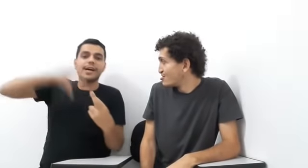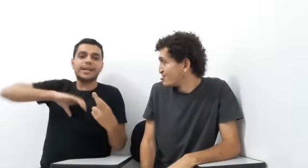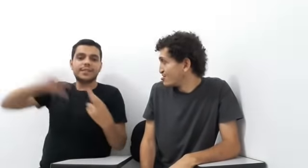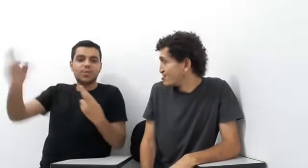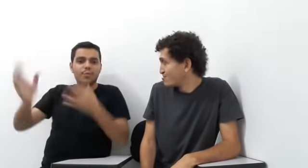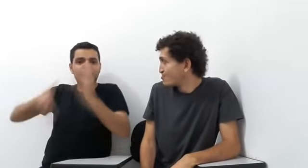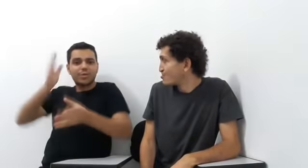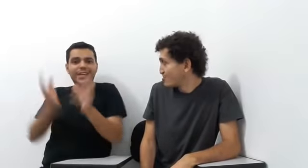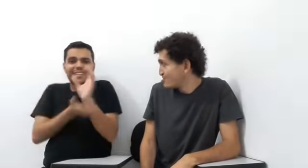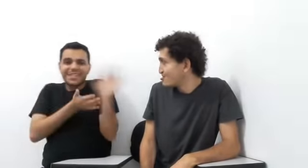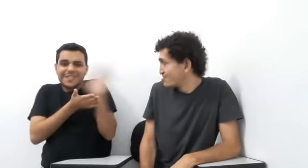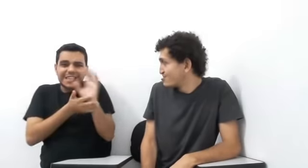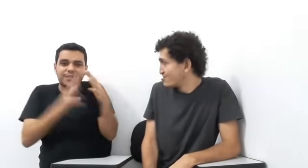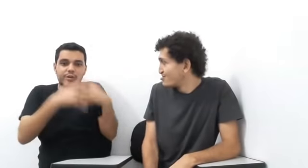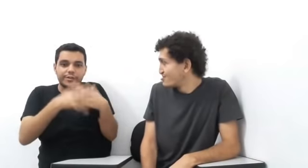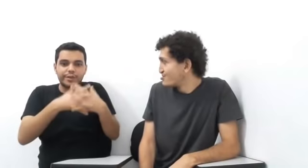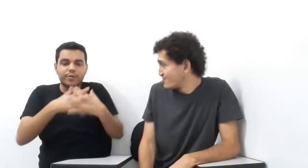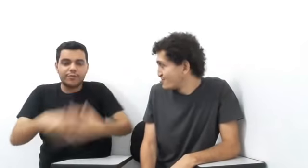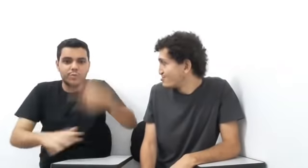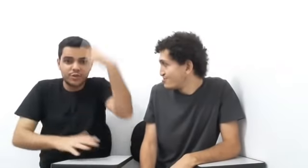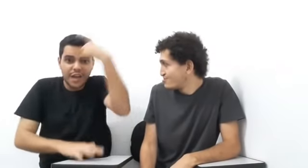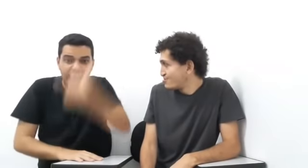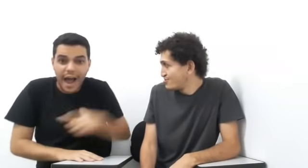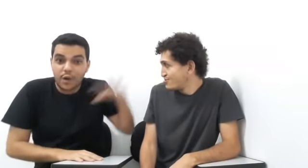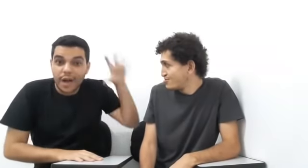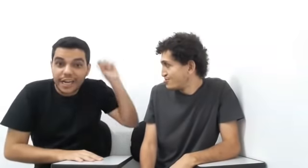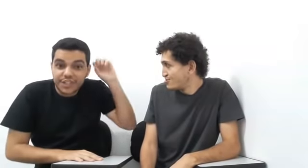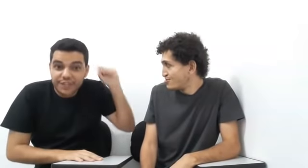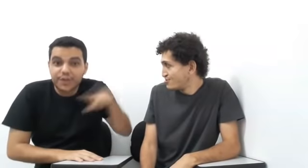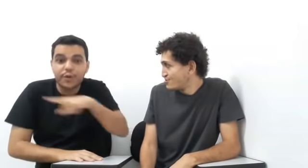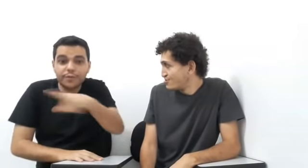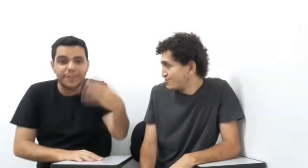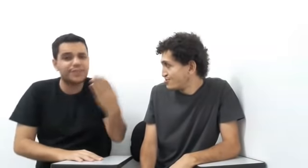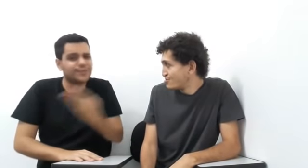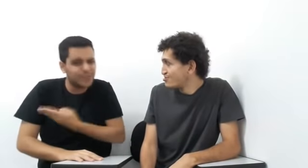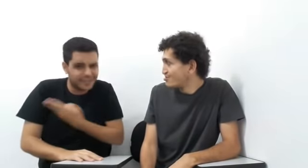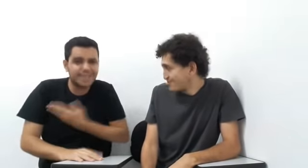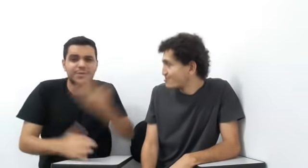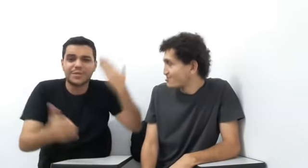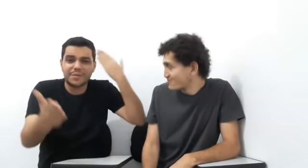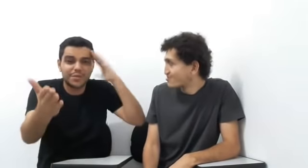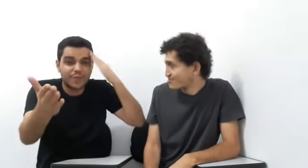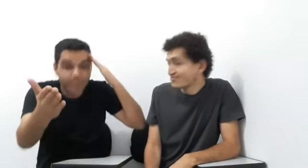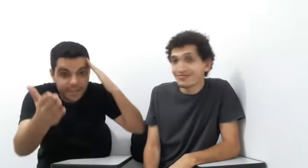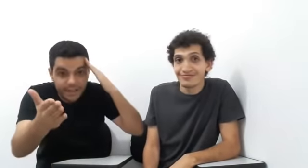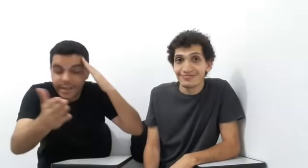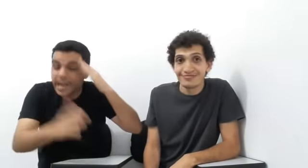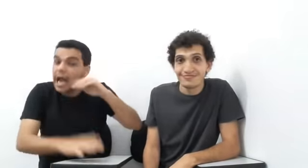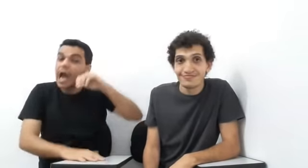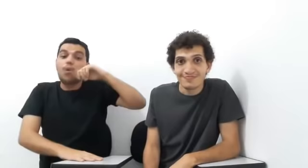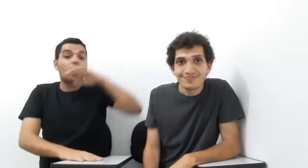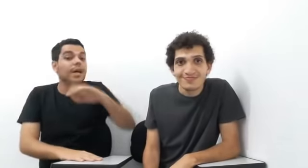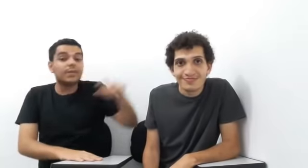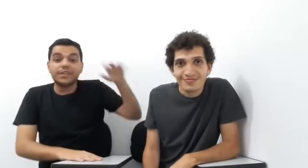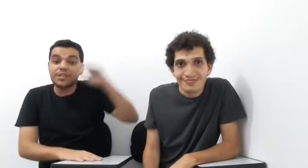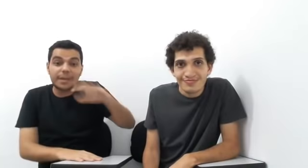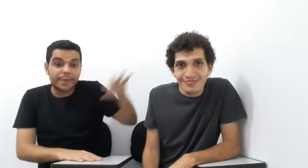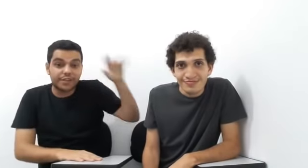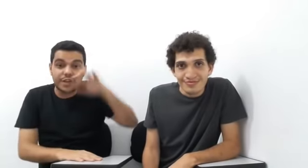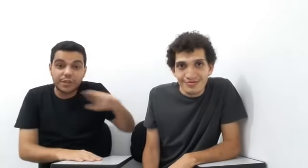relação com o português, que às vezes a teologia confunde. Agora a gente que é ouvinte, vocês, meus amigos, vão entender, quando a gente está praticando